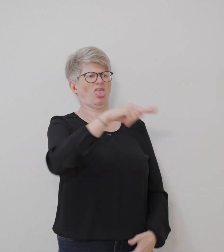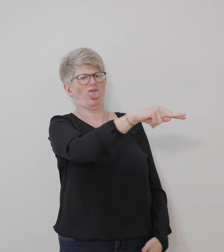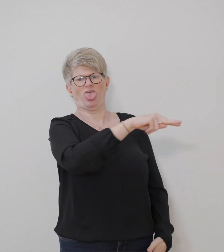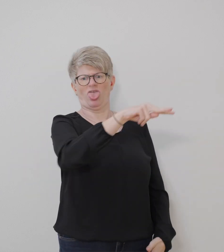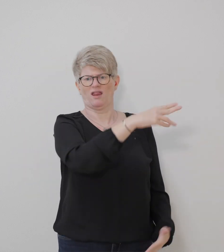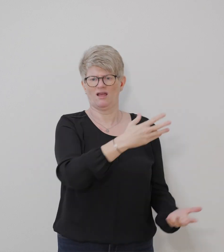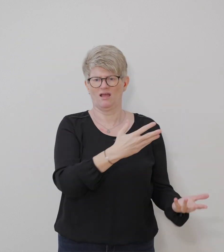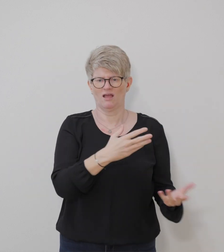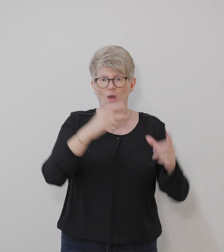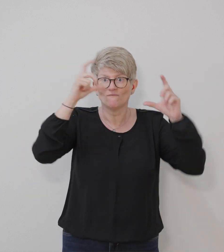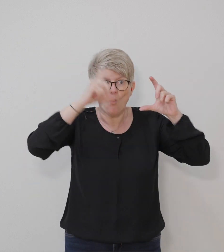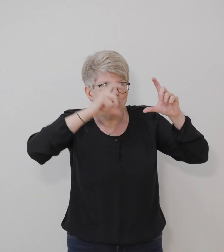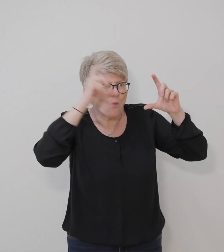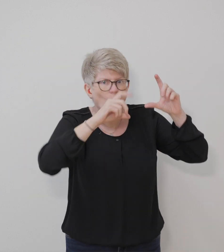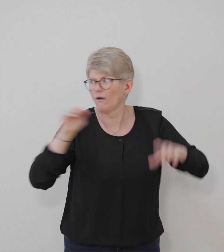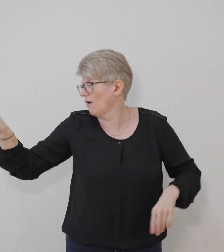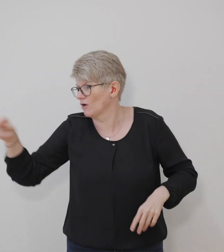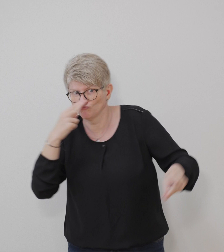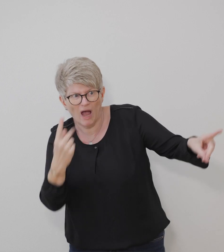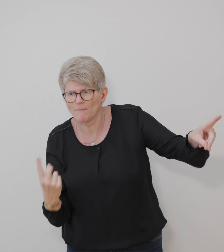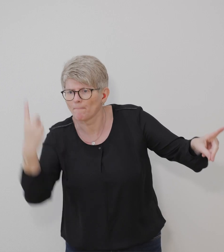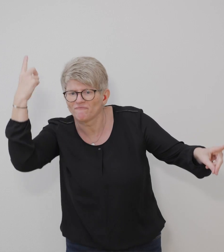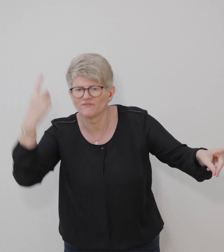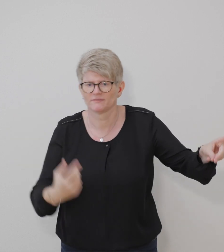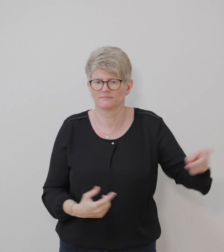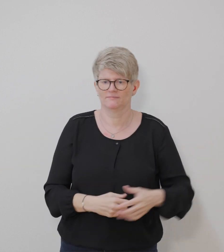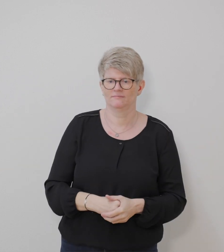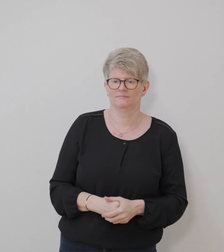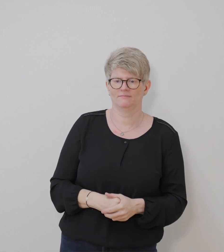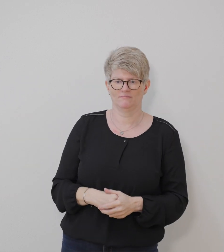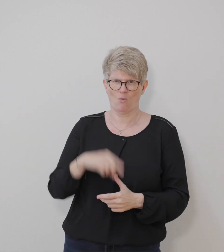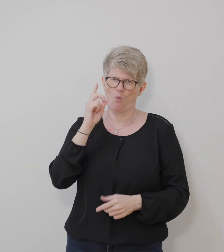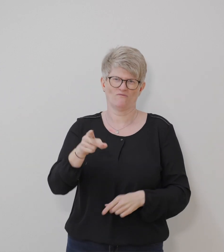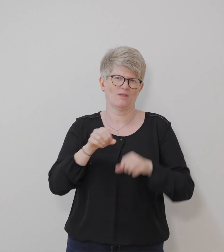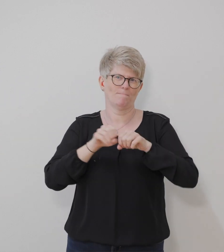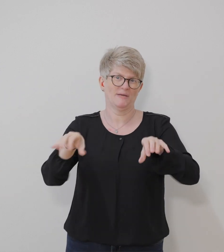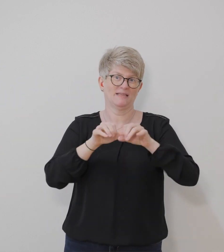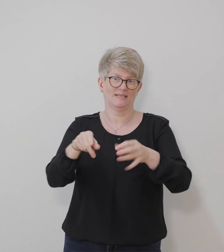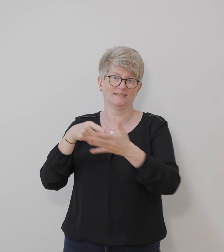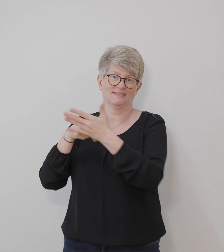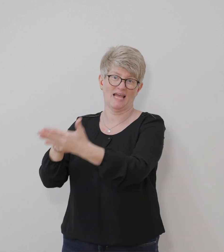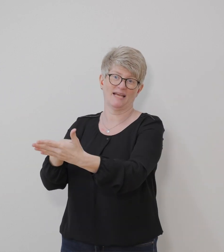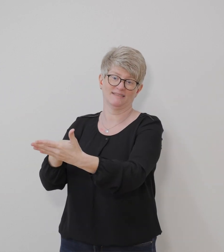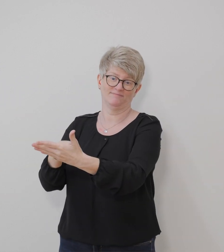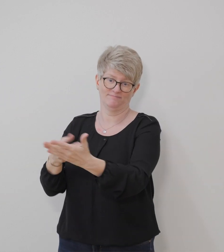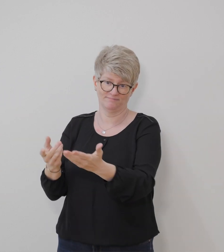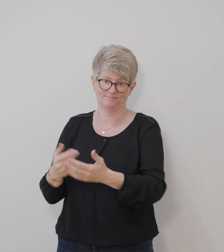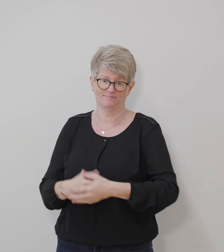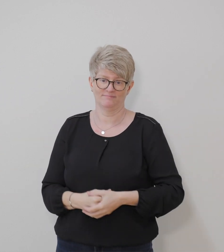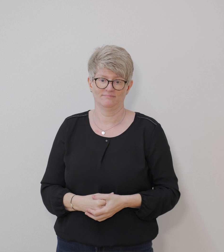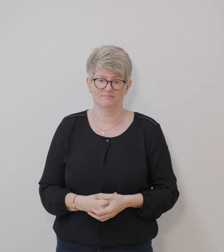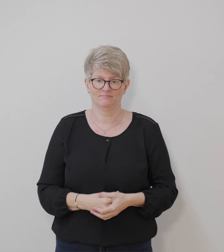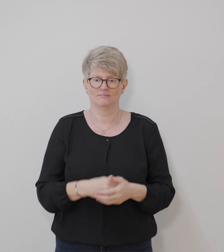Als Journalisten und Mediennutzer sollten wir dazu beitragen, echtes Mitleiden und Mithelfen zu